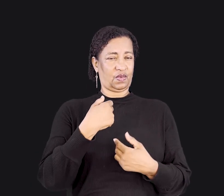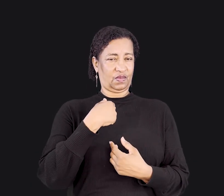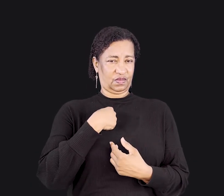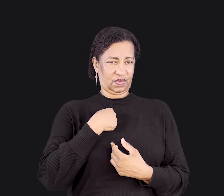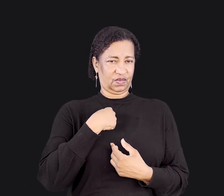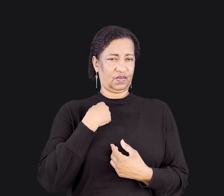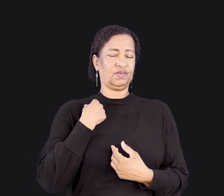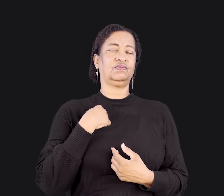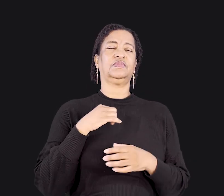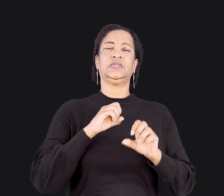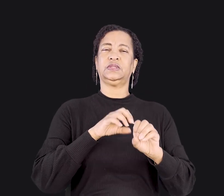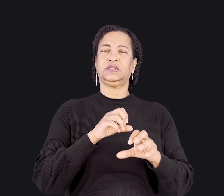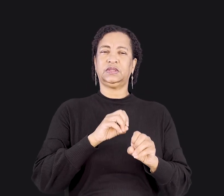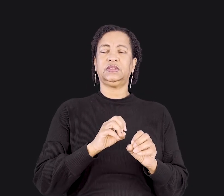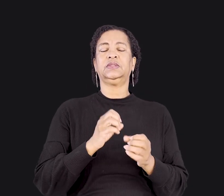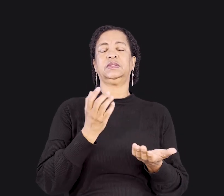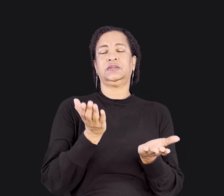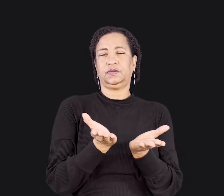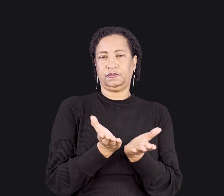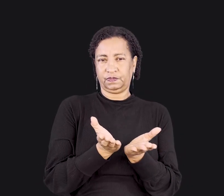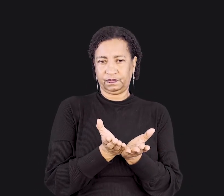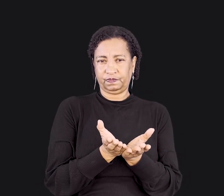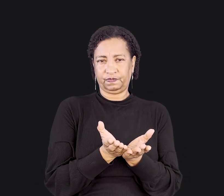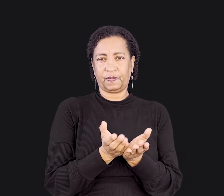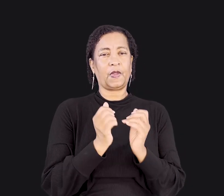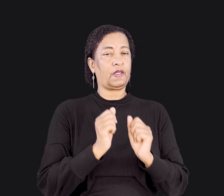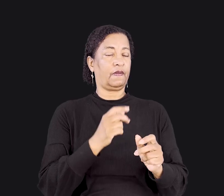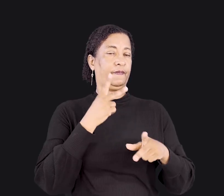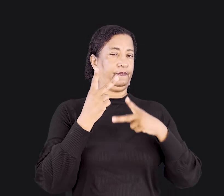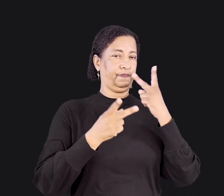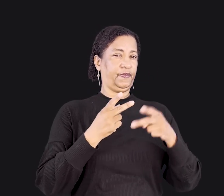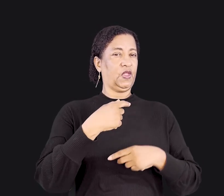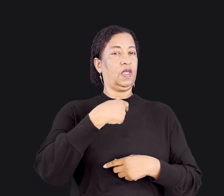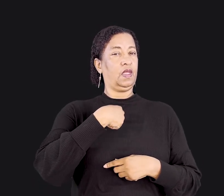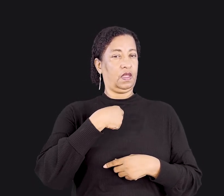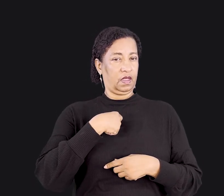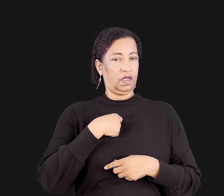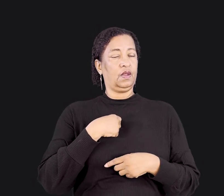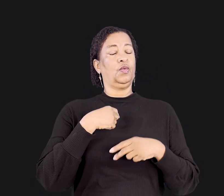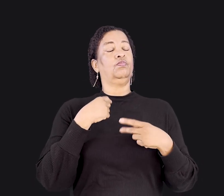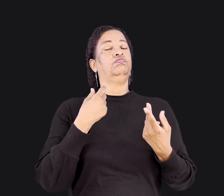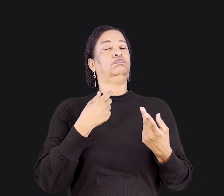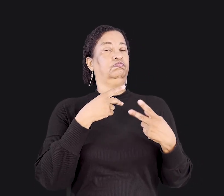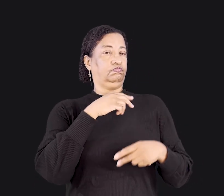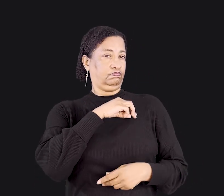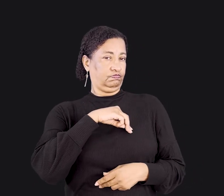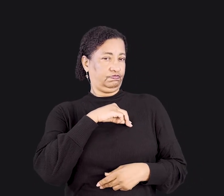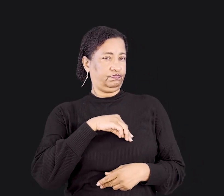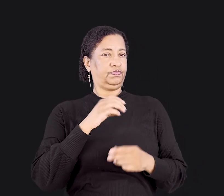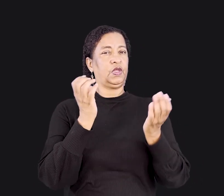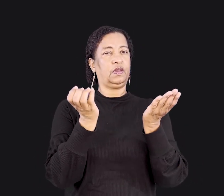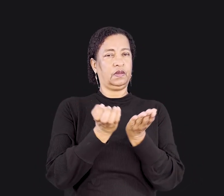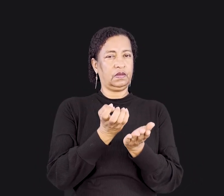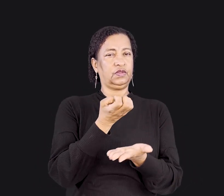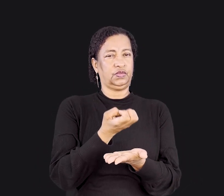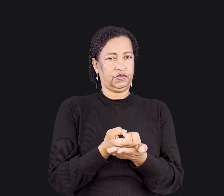isso mesmo, que ensinam as Escrituras, têm de dizer, eu, ministro do Evangelho, sou ministro